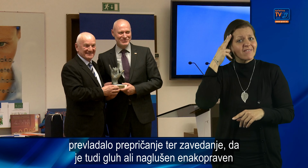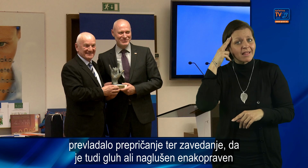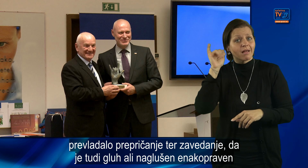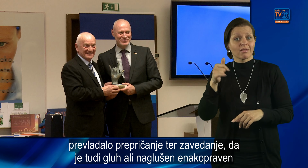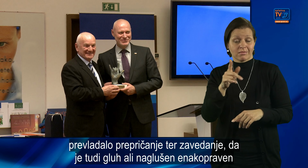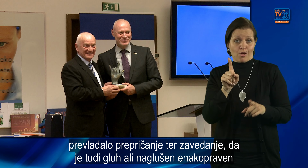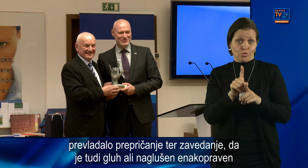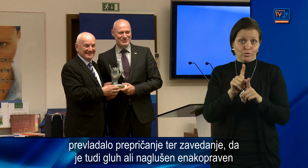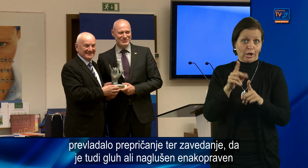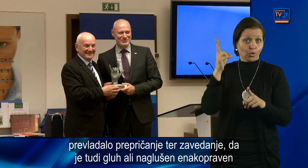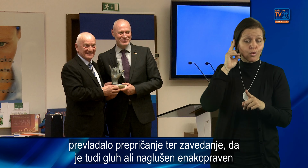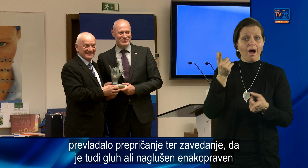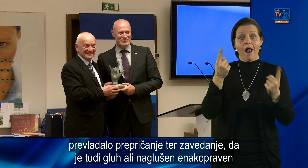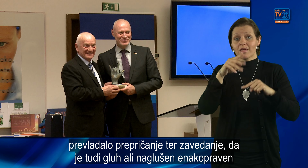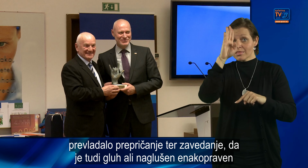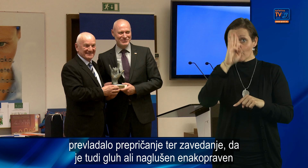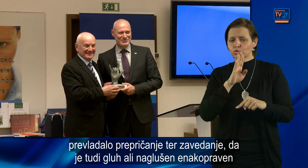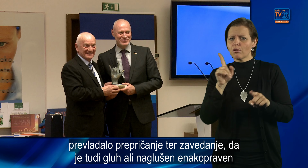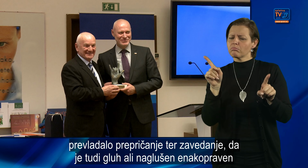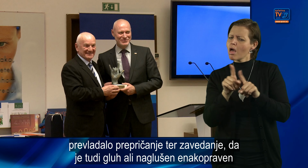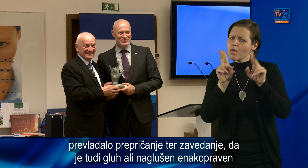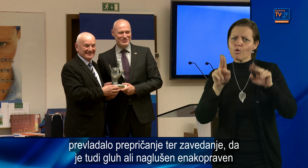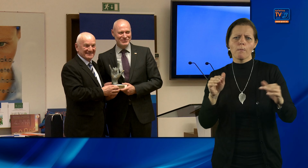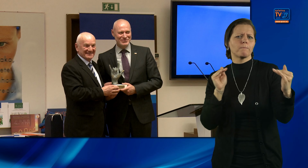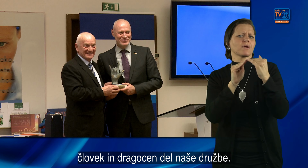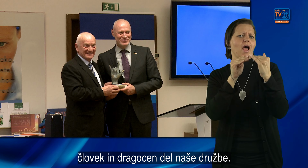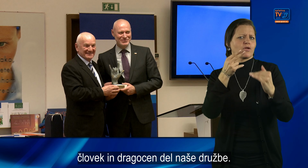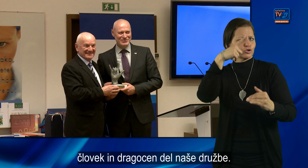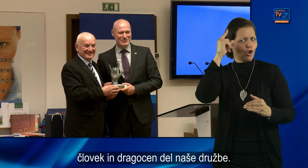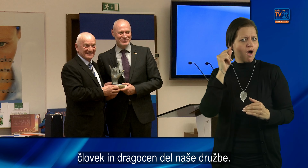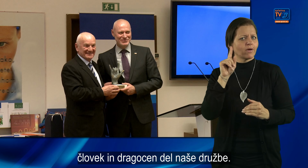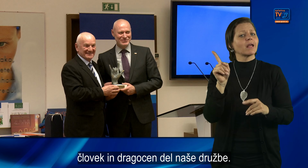naglušen enakopraven človek in dragocen del naše